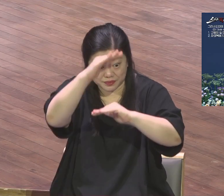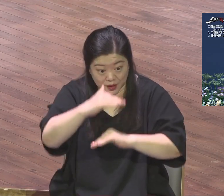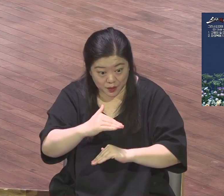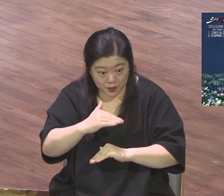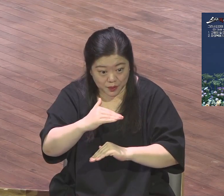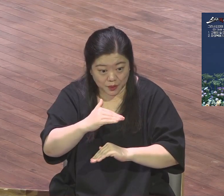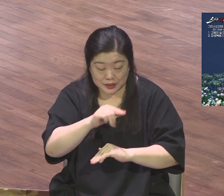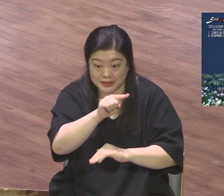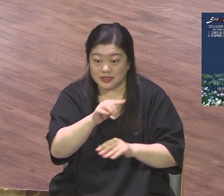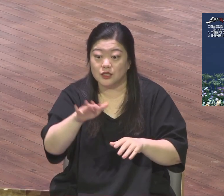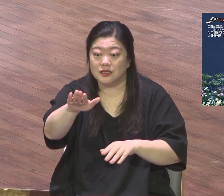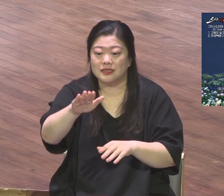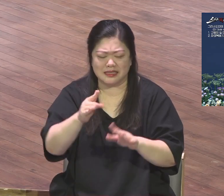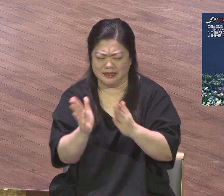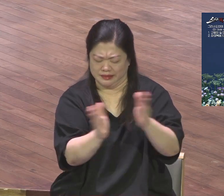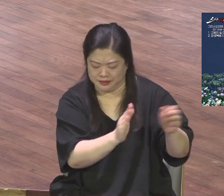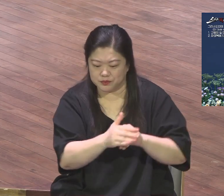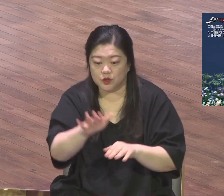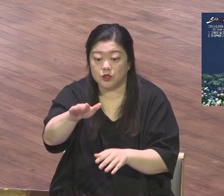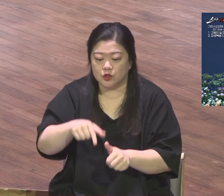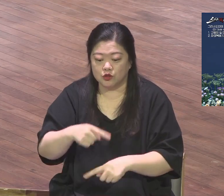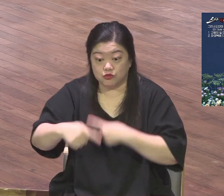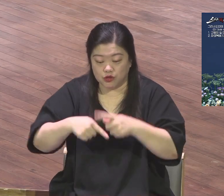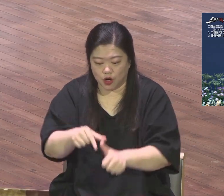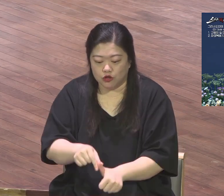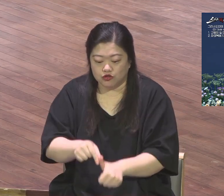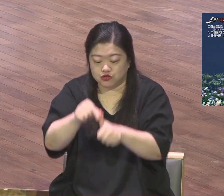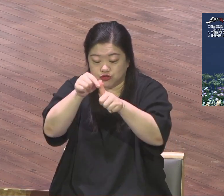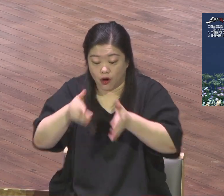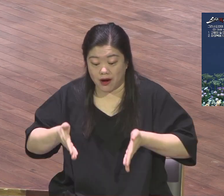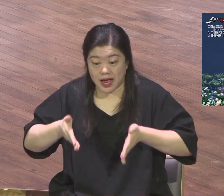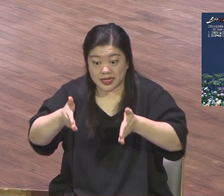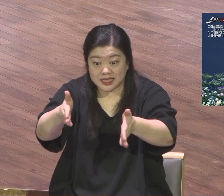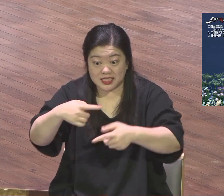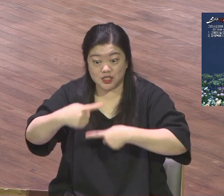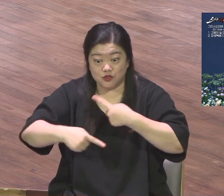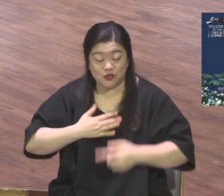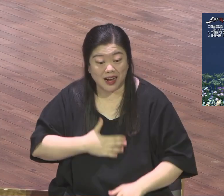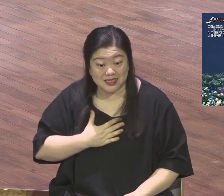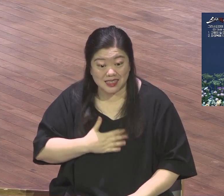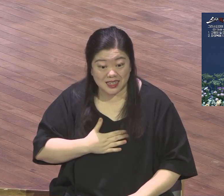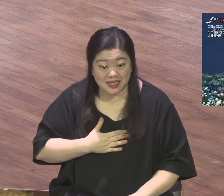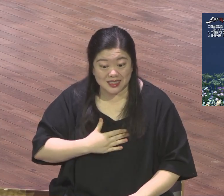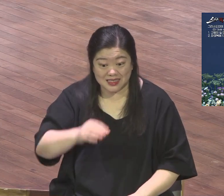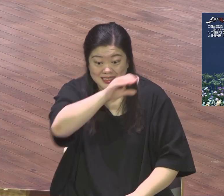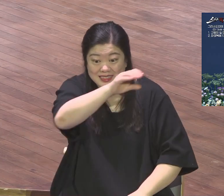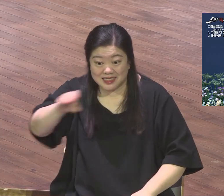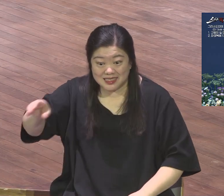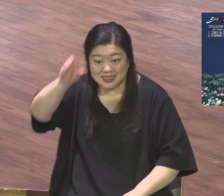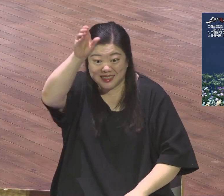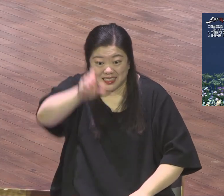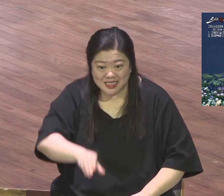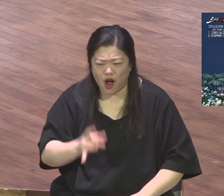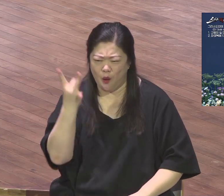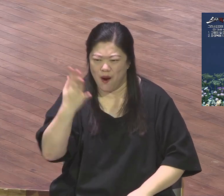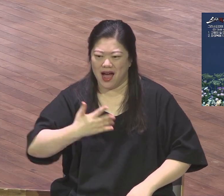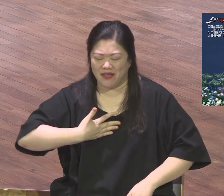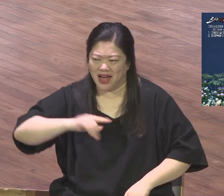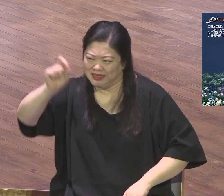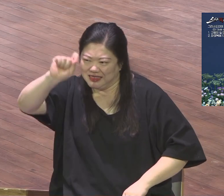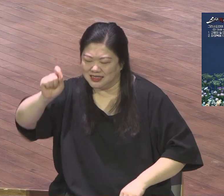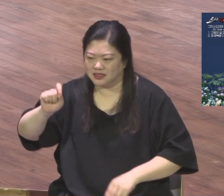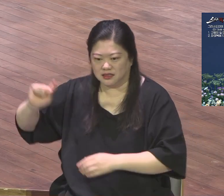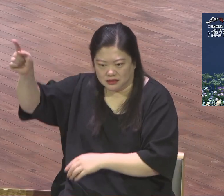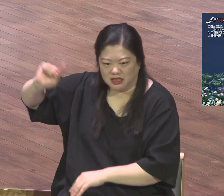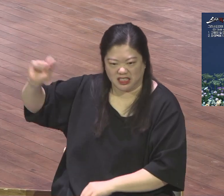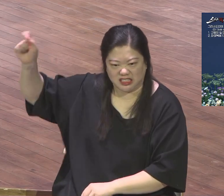구원의 길 메시지 여러분 잘 아시죠? 제가 사실은 칠판에다가 좀 그림을 그리고 이렇게 하려고 했는데